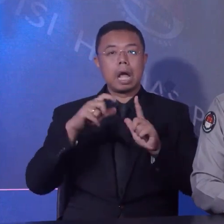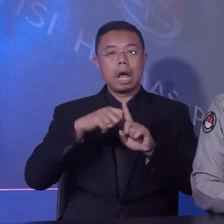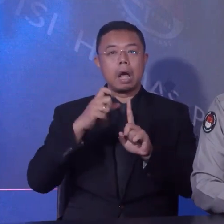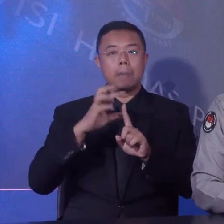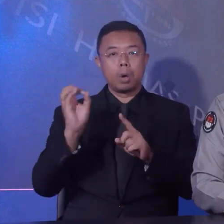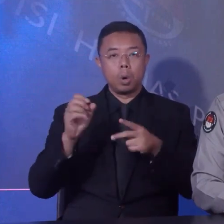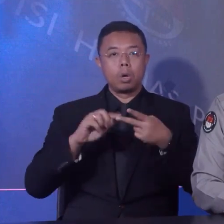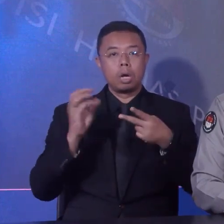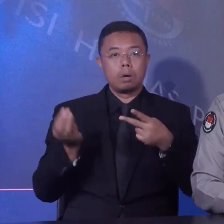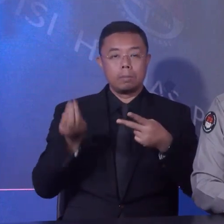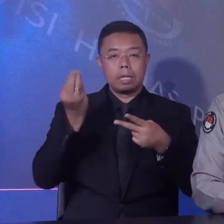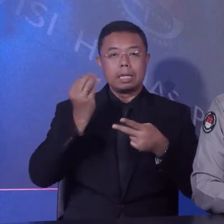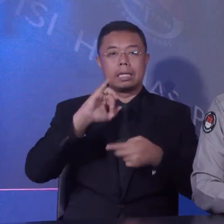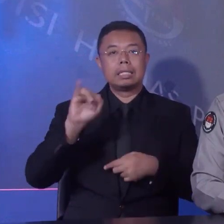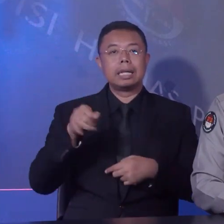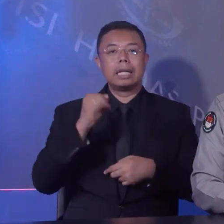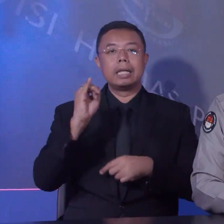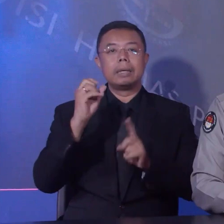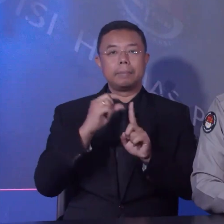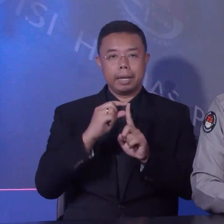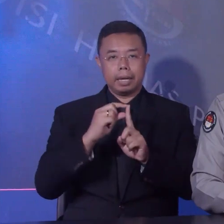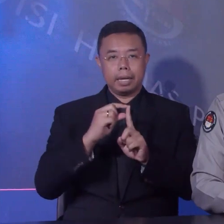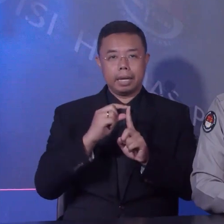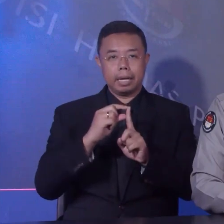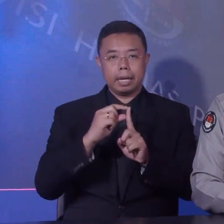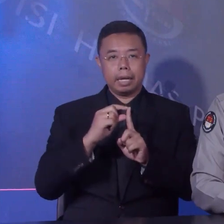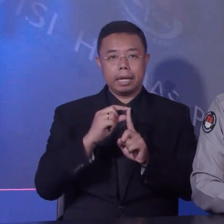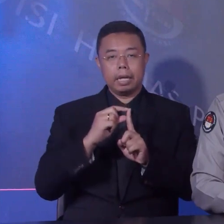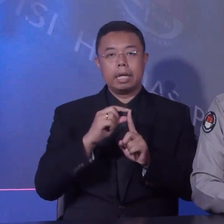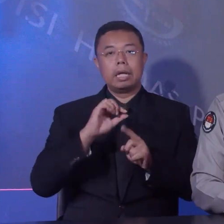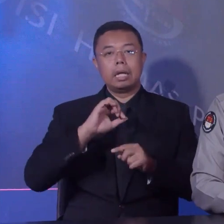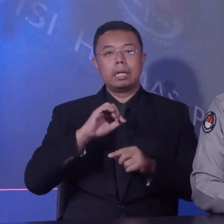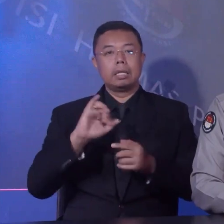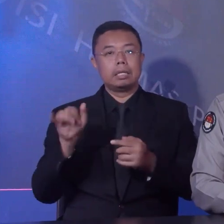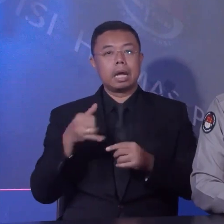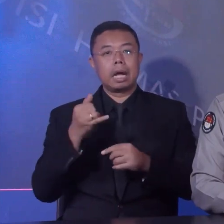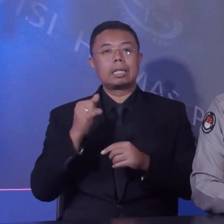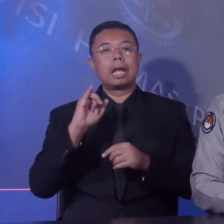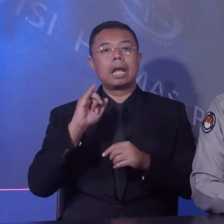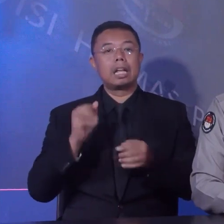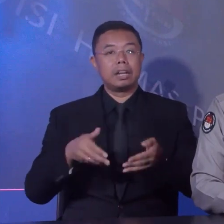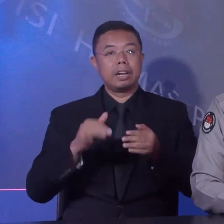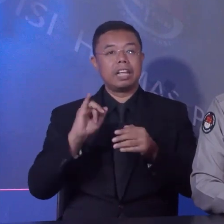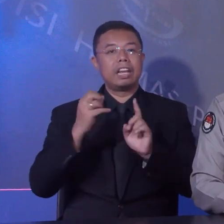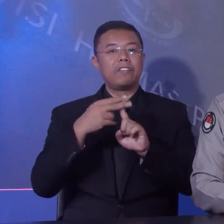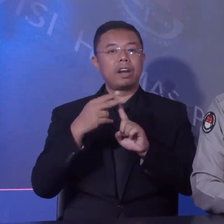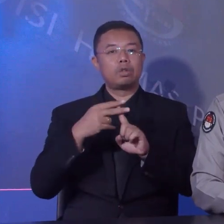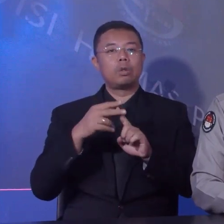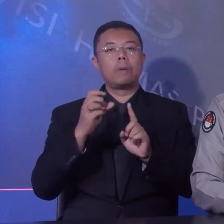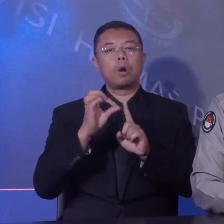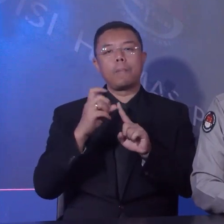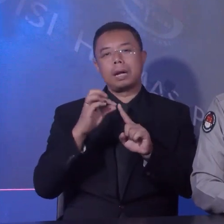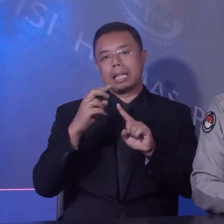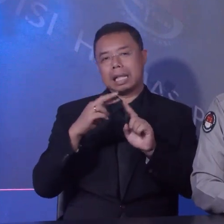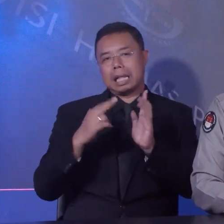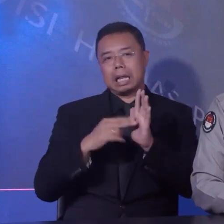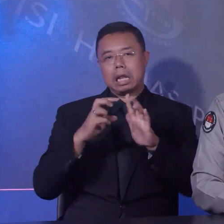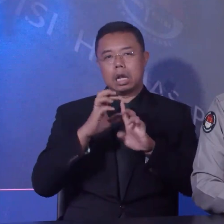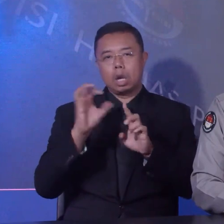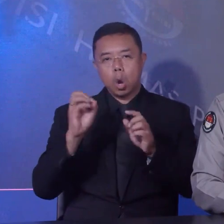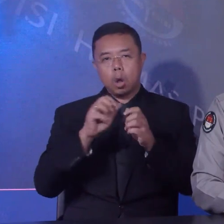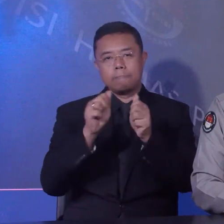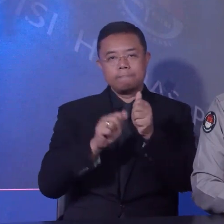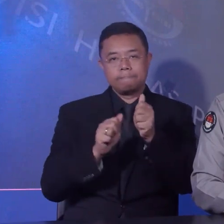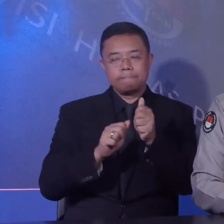dan komisaris PT Jip Jakarta infrastruktur Propertindo anak perusahaan